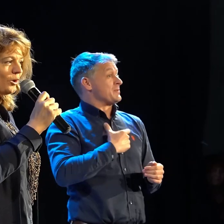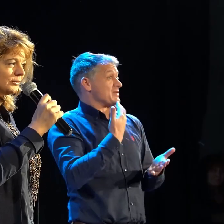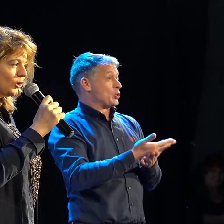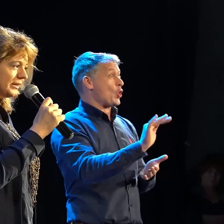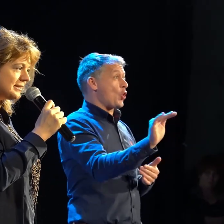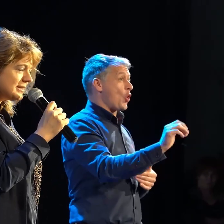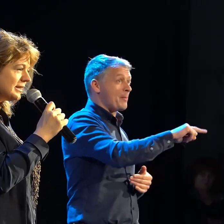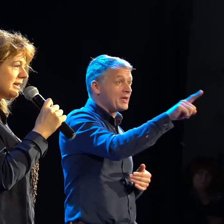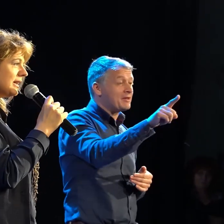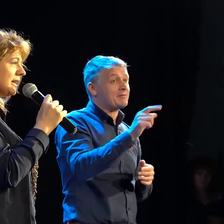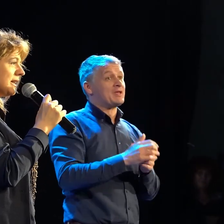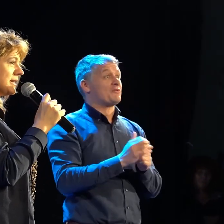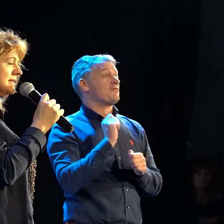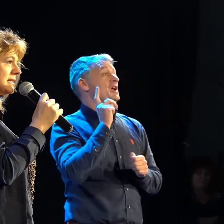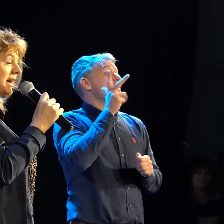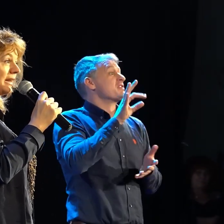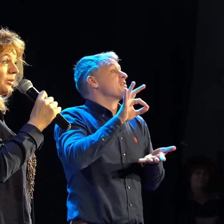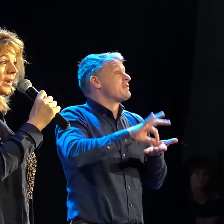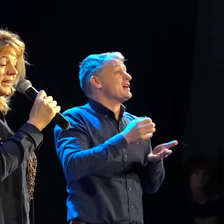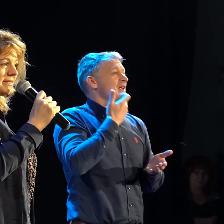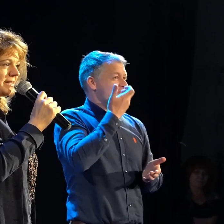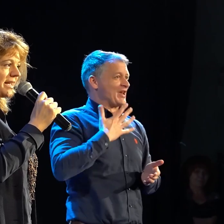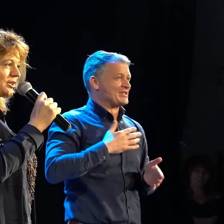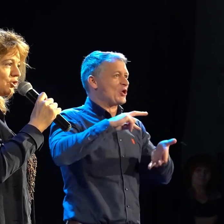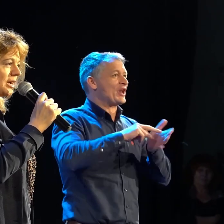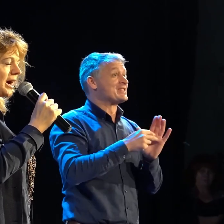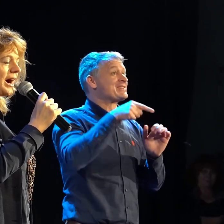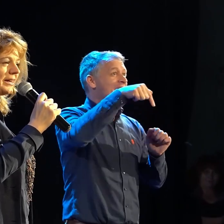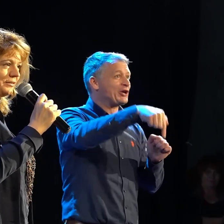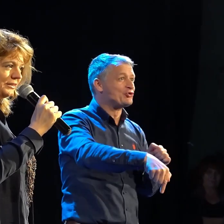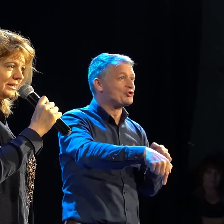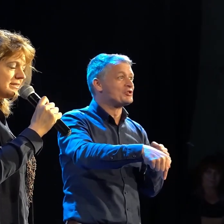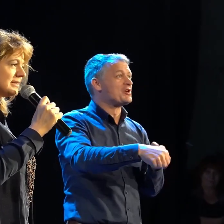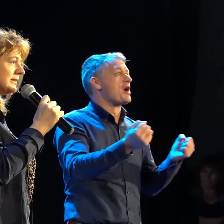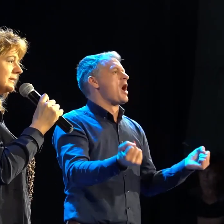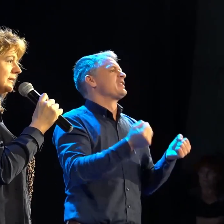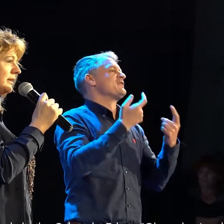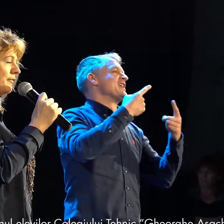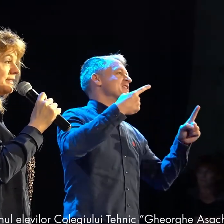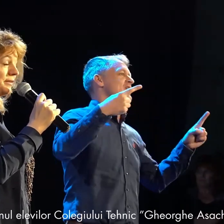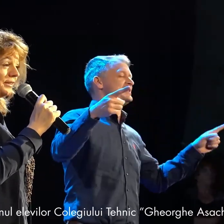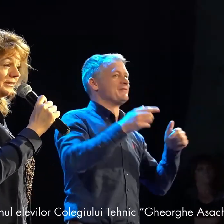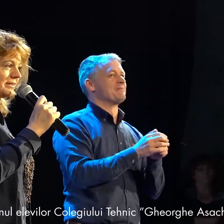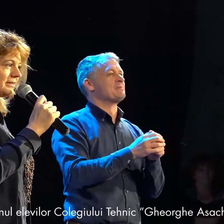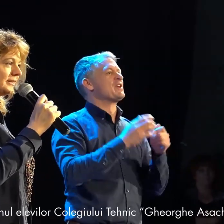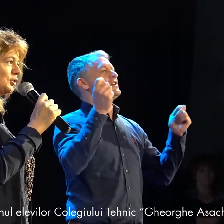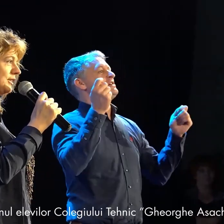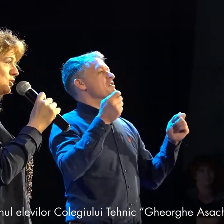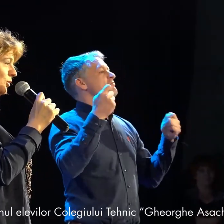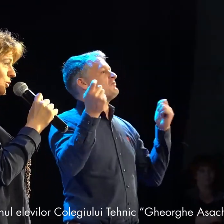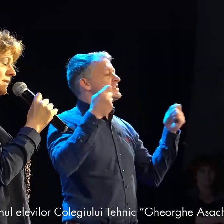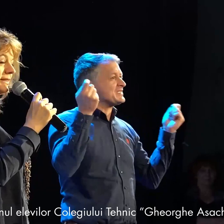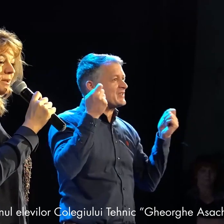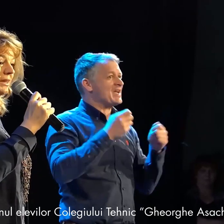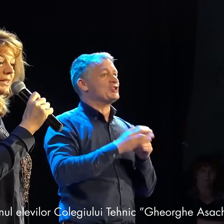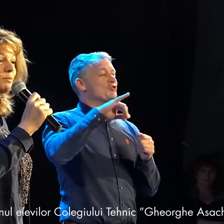câte ori doriți să organizați aici activități, festivități și, de